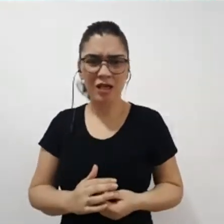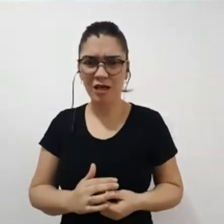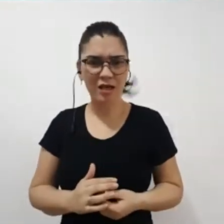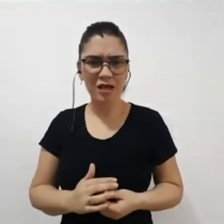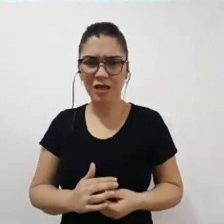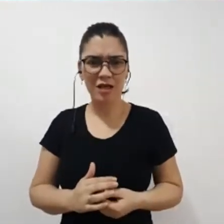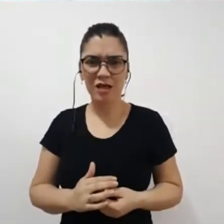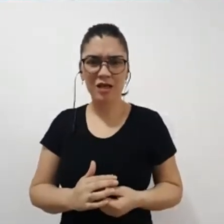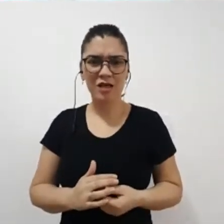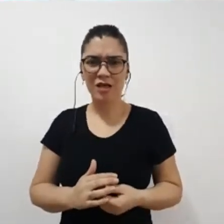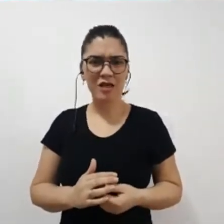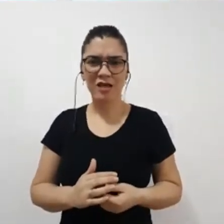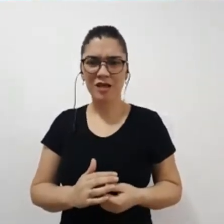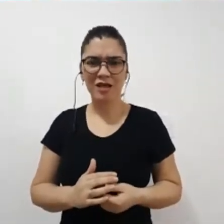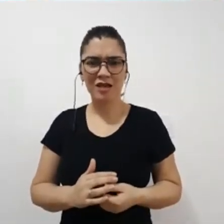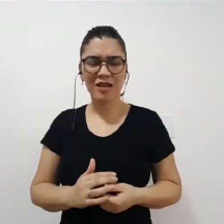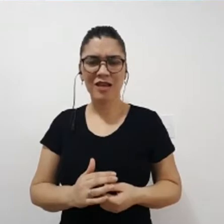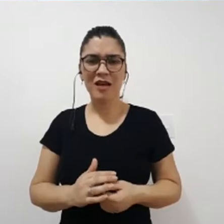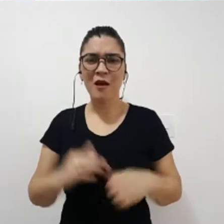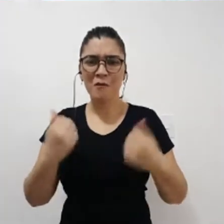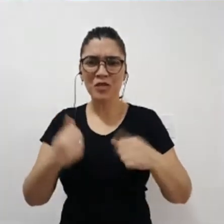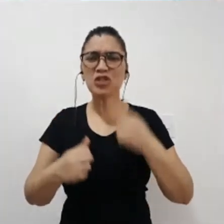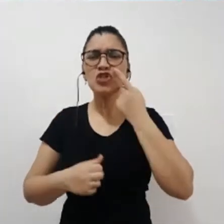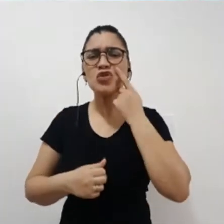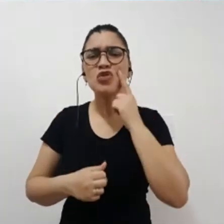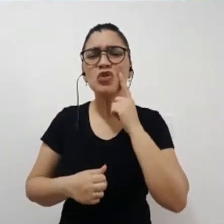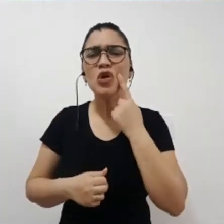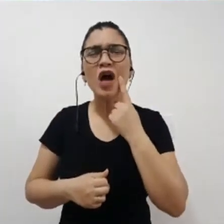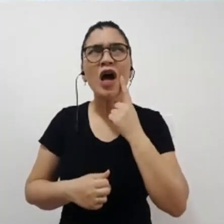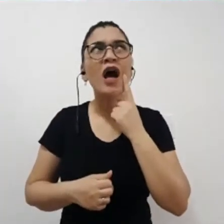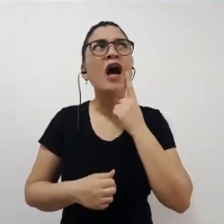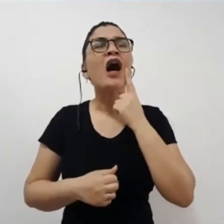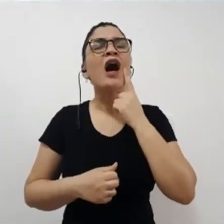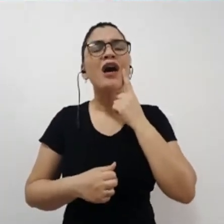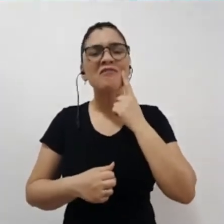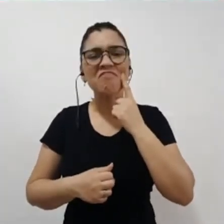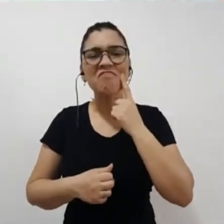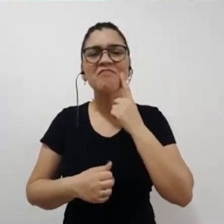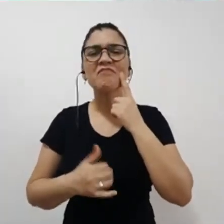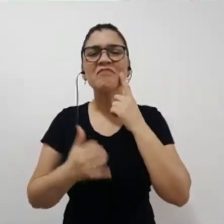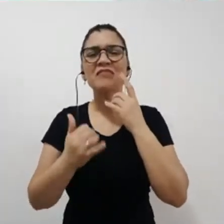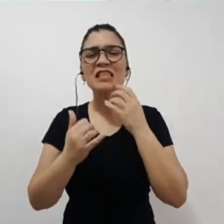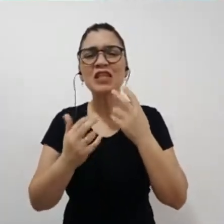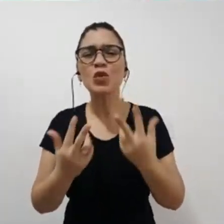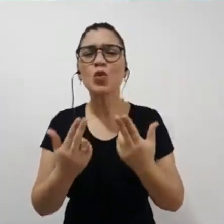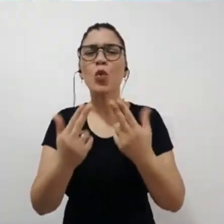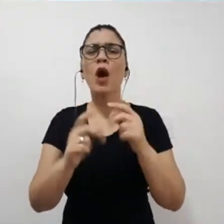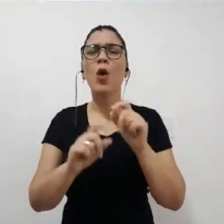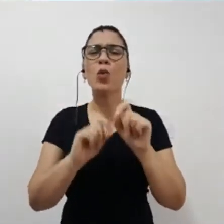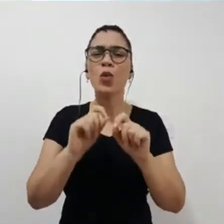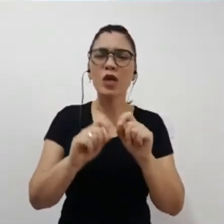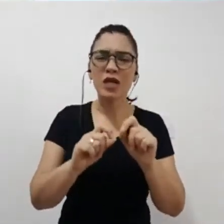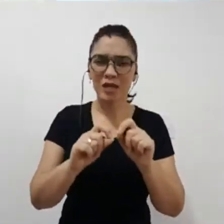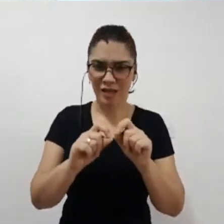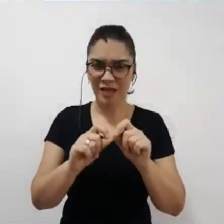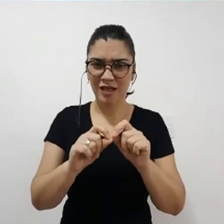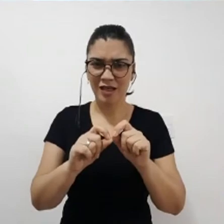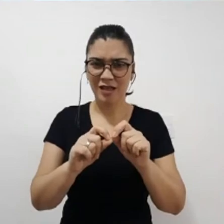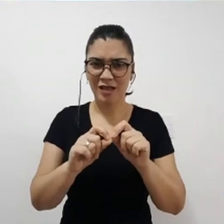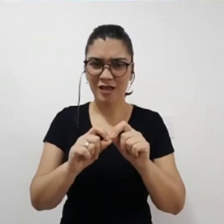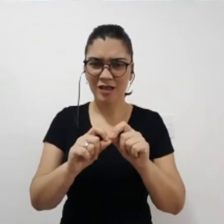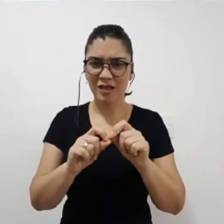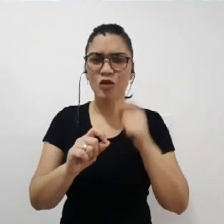ponha a esperança de que essas lágrimas se transformarão em frutos